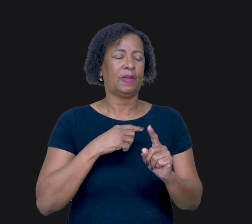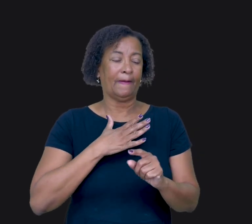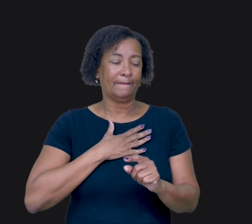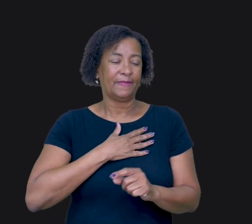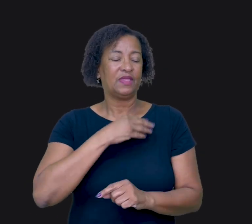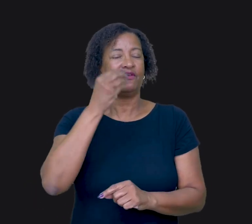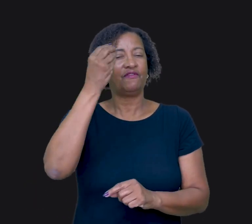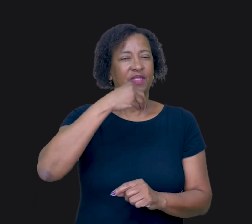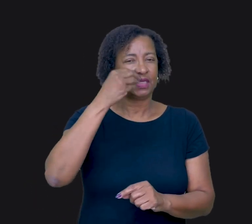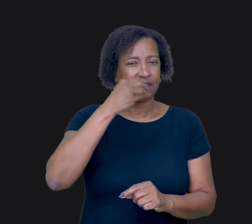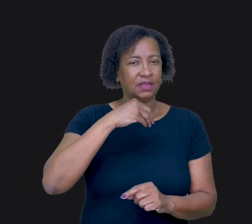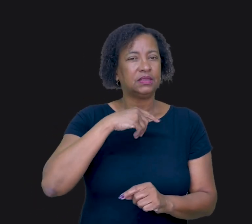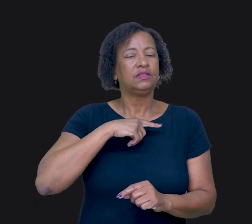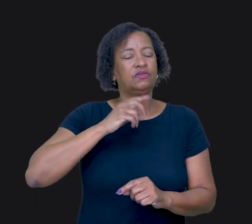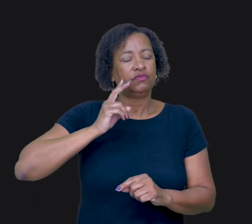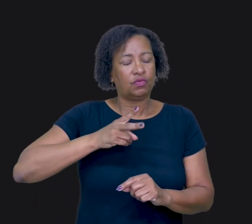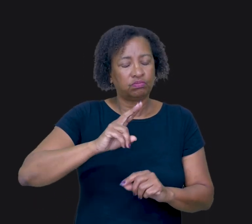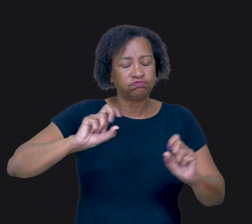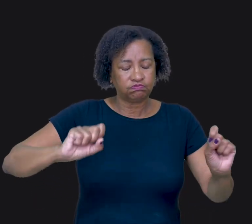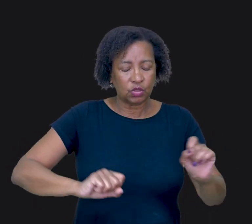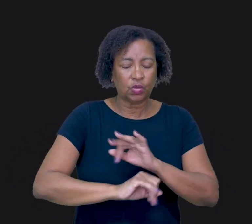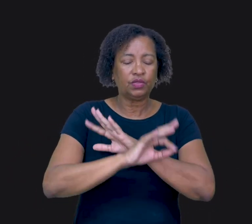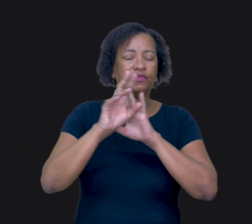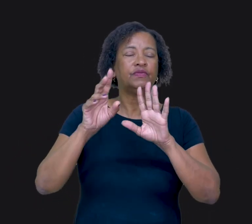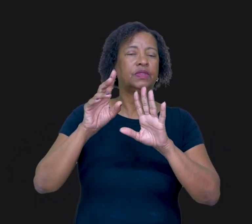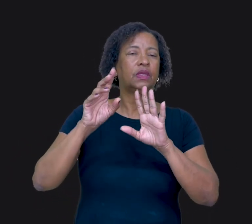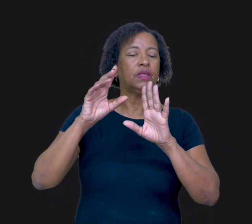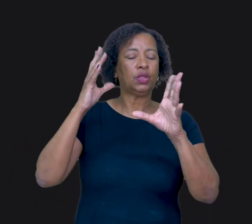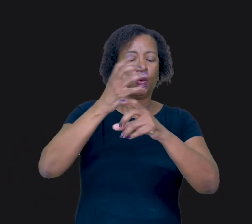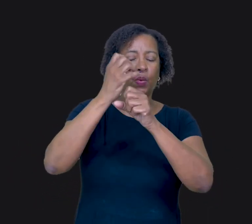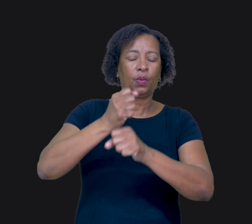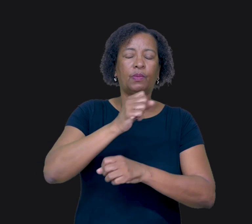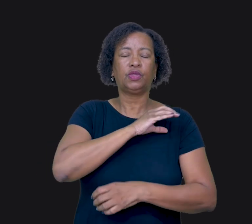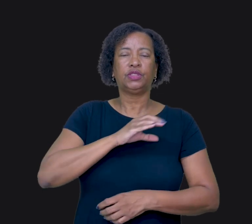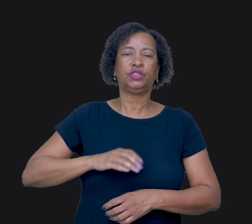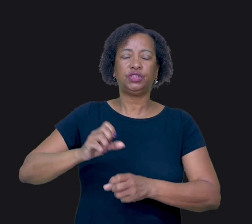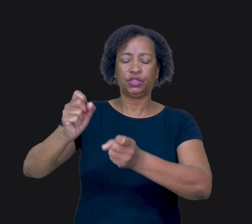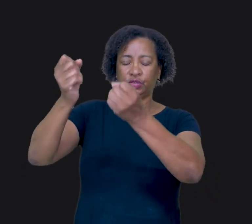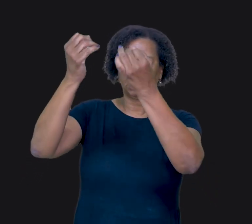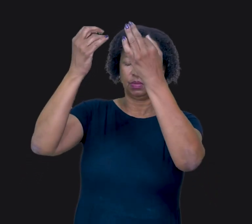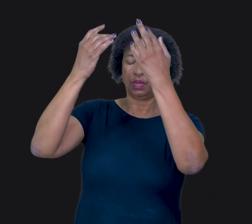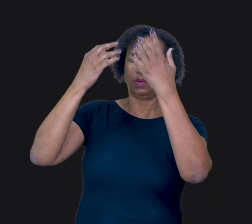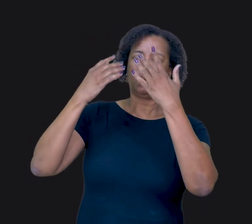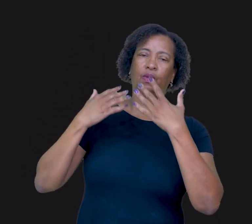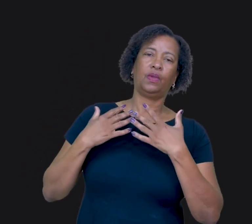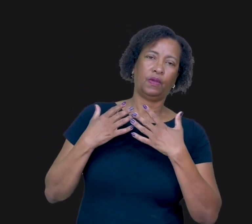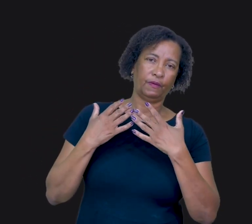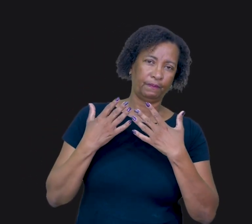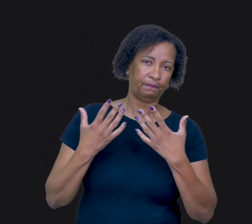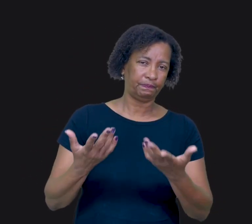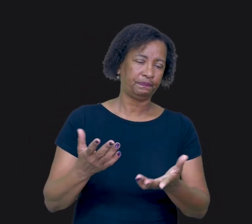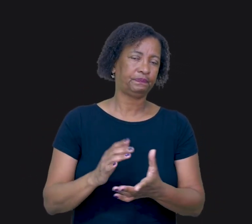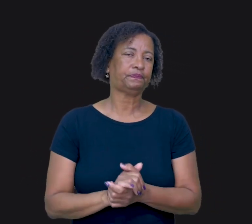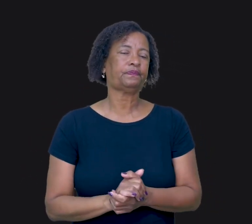Cristo repouse em mim. Por isso, por amor de Cristo, regozijo-me nas fraquezas, nos insultos, nas necessidades,